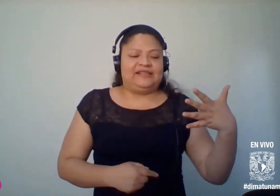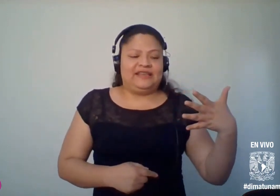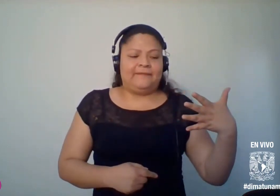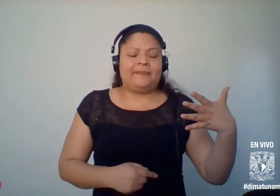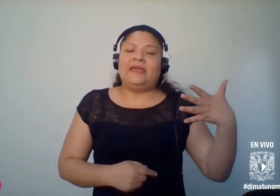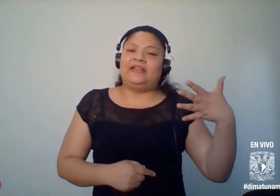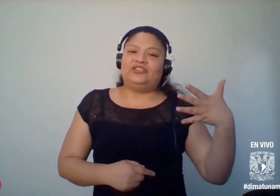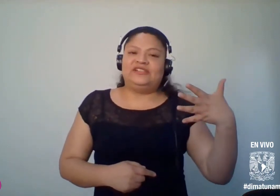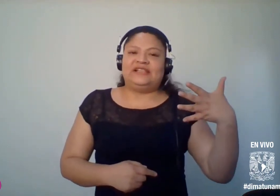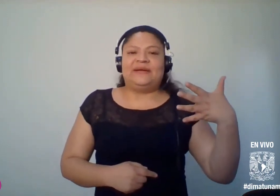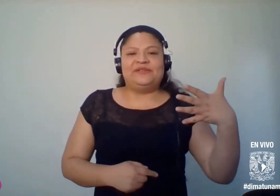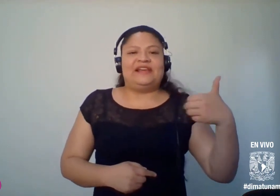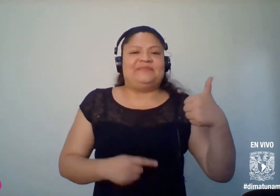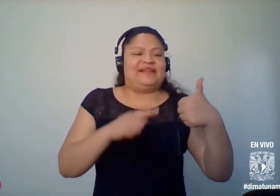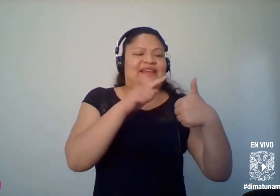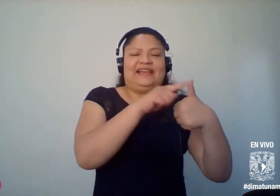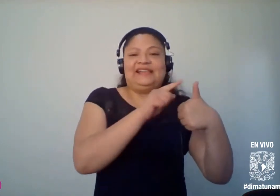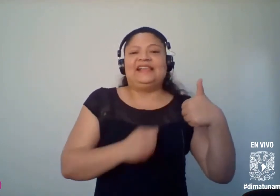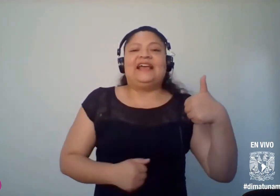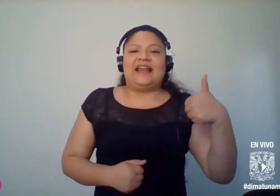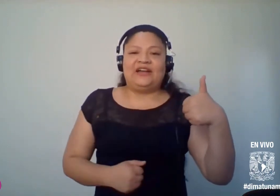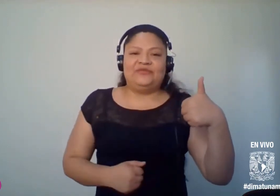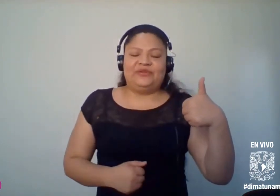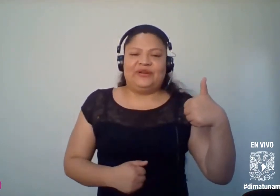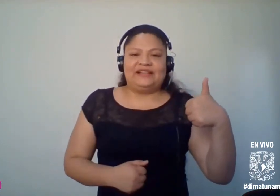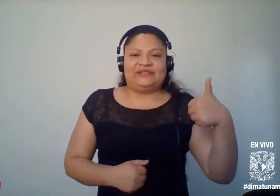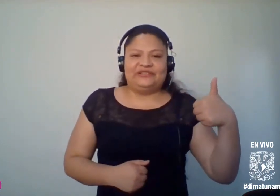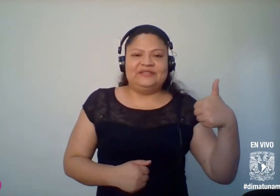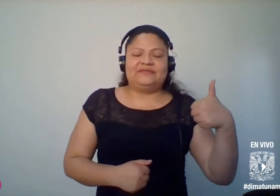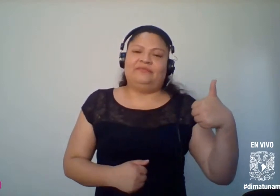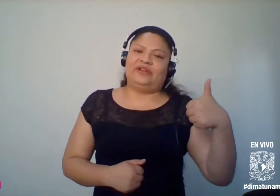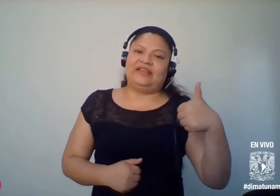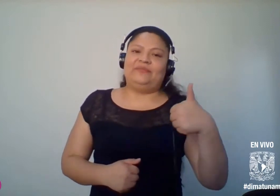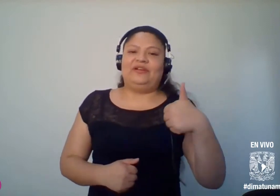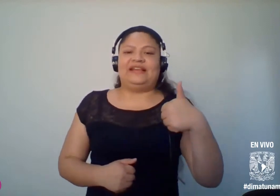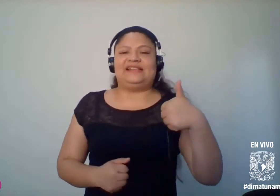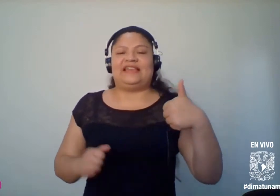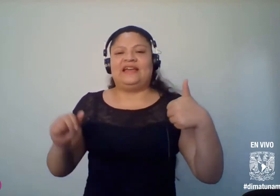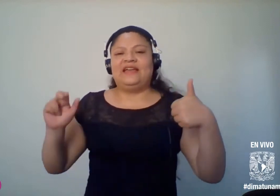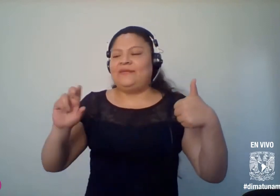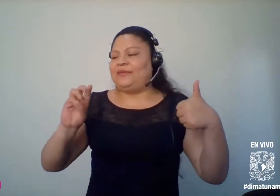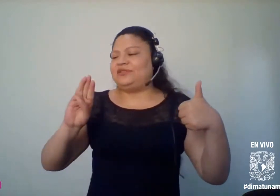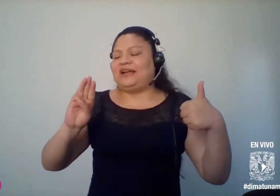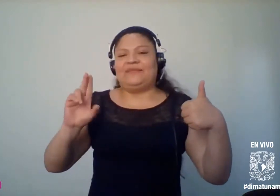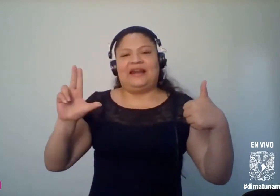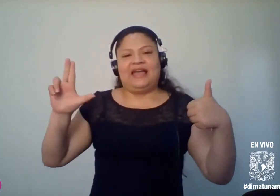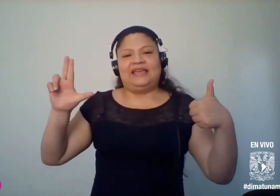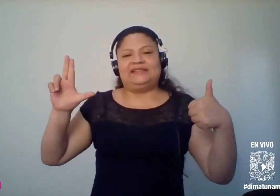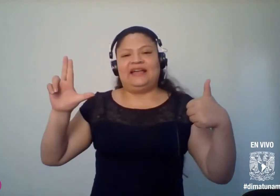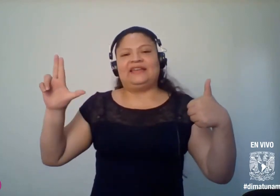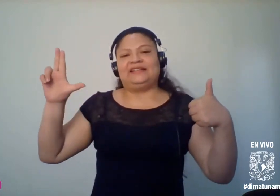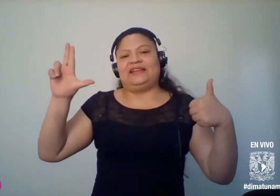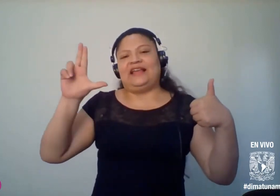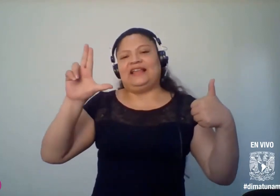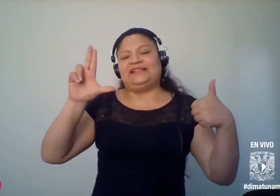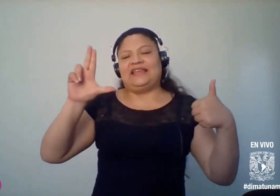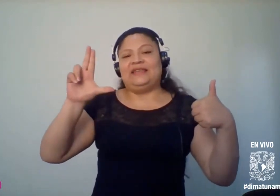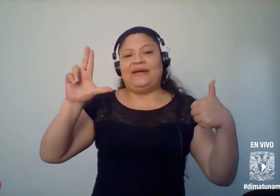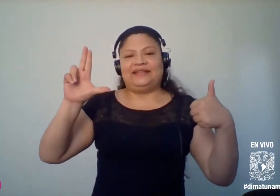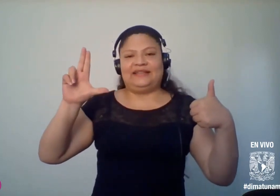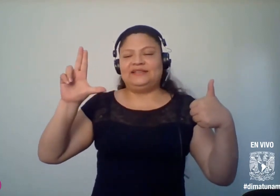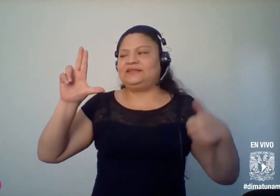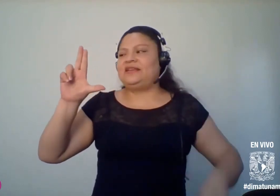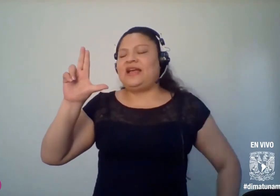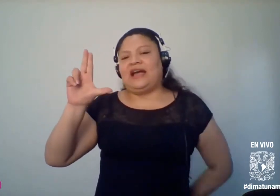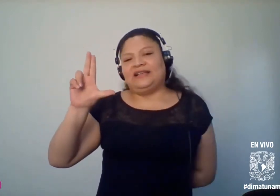de la seña. Entonces vamos a repasar, es la configuración, por ejemplo, en la seña, vamos a cambiarla, esta que sería la seña